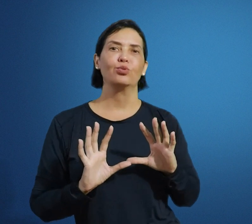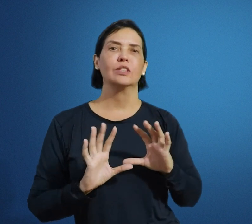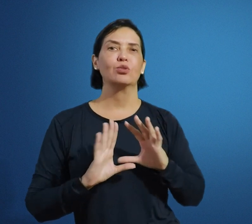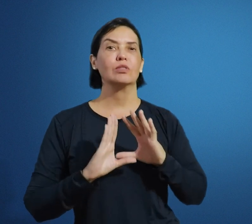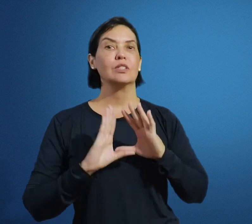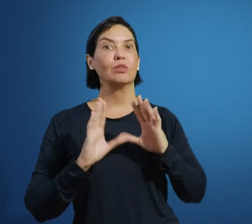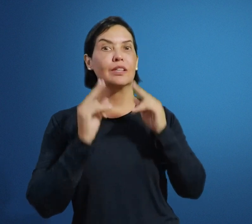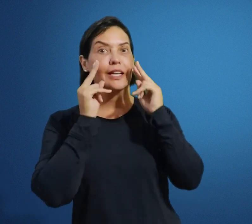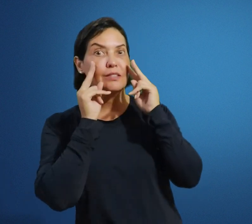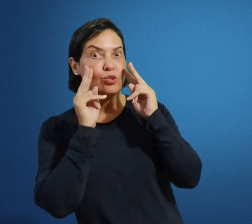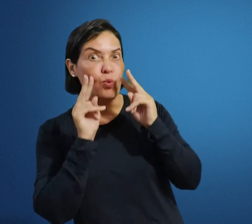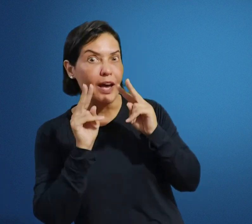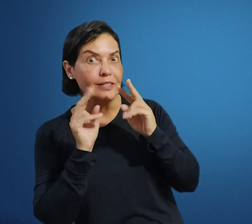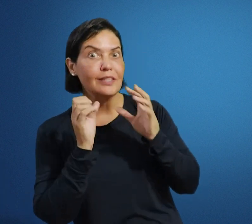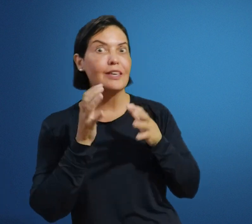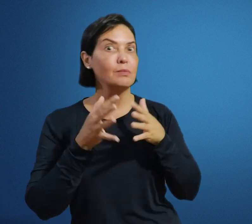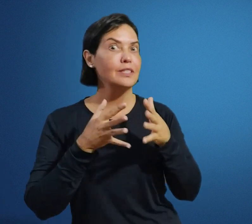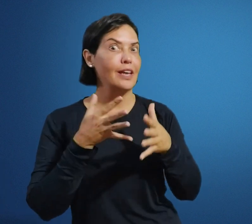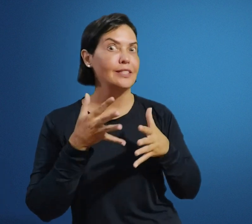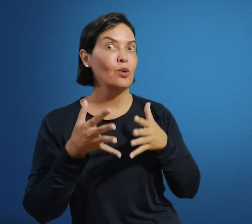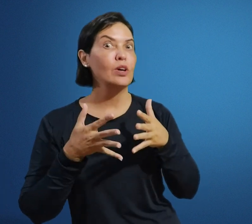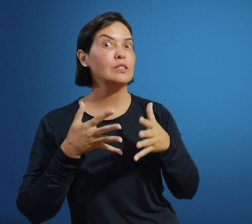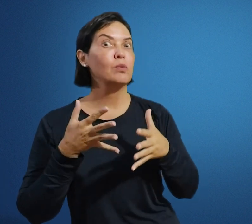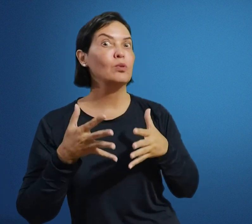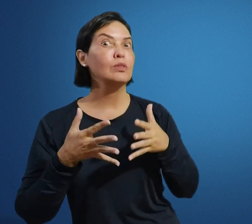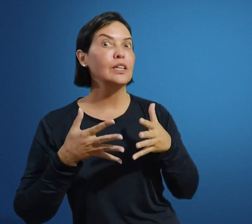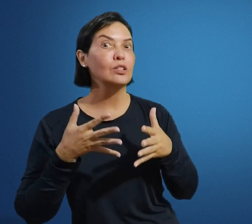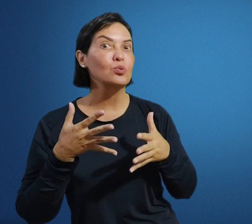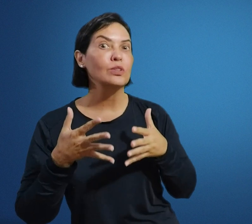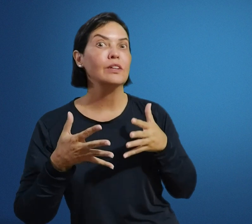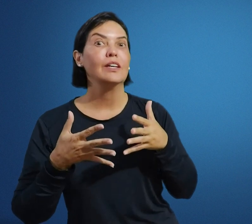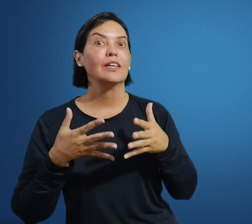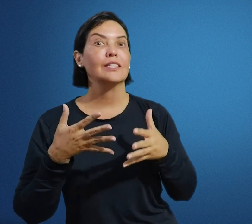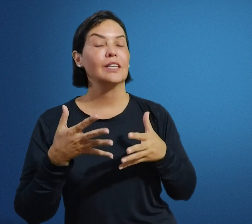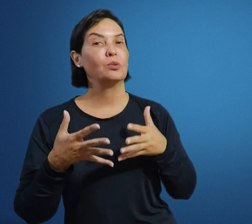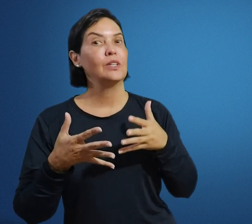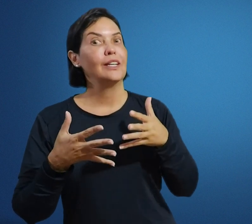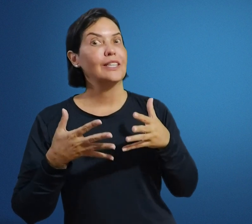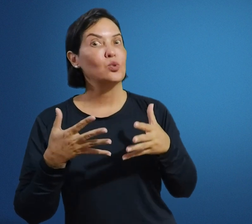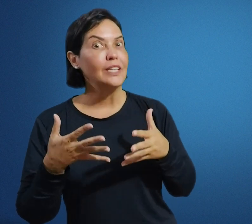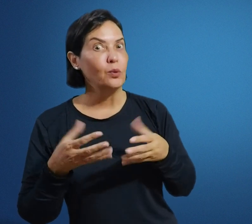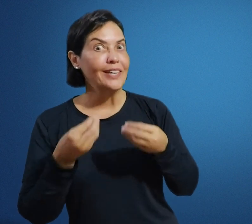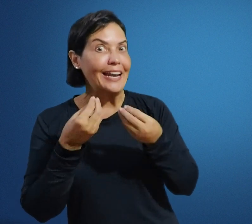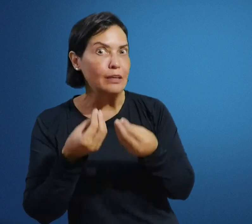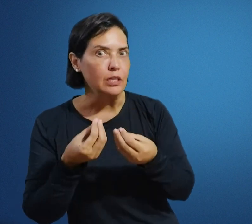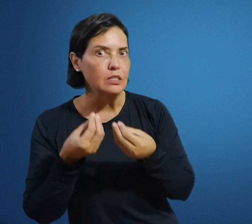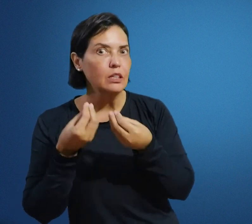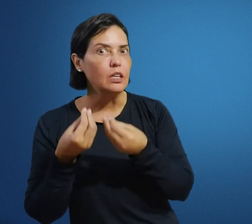surda, das suas singularidades visuais e espaciais que correspondem à sua questão da sua língua, que é a Libras,